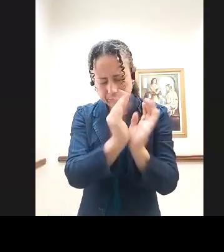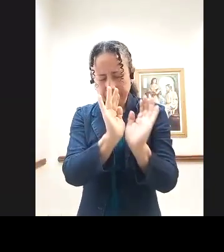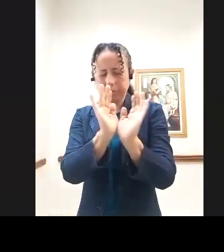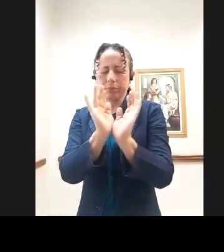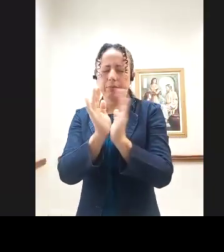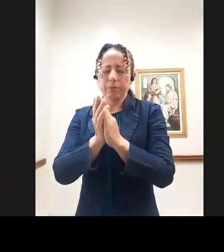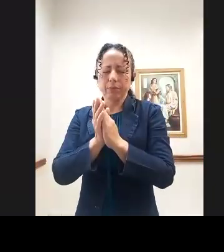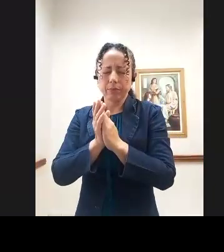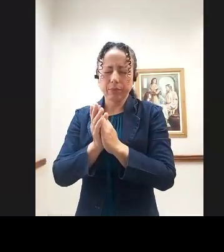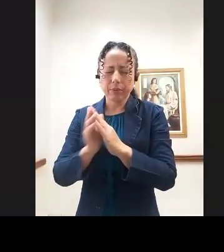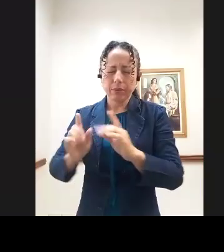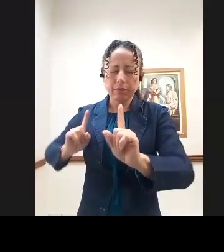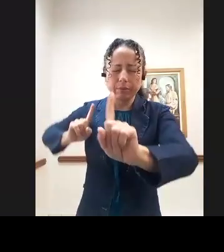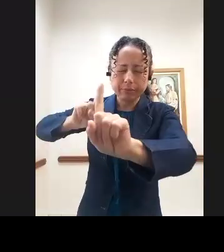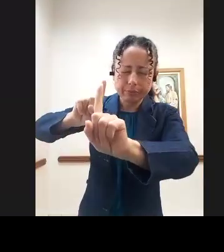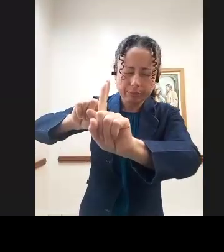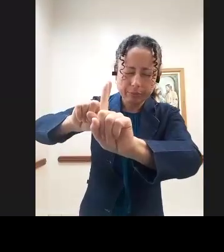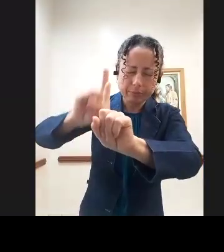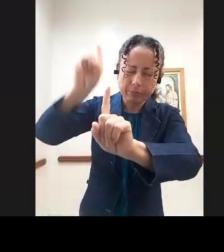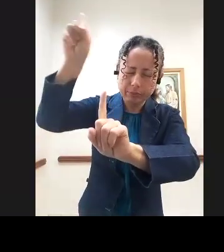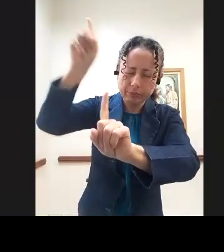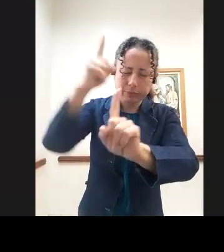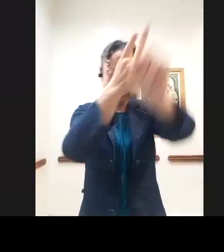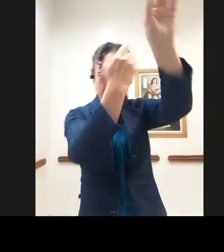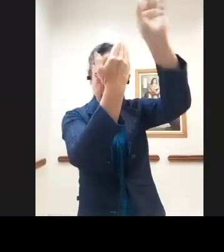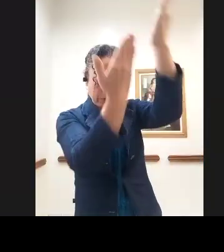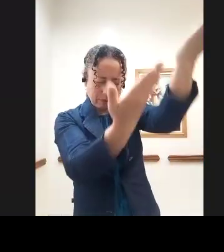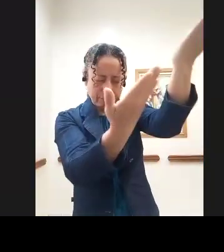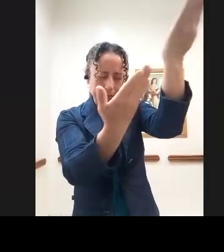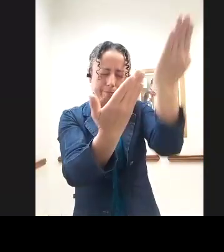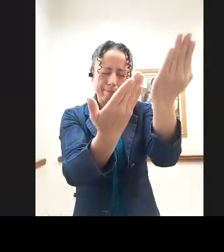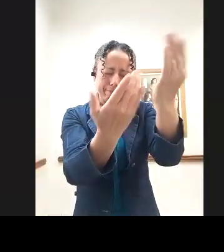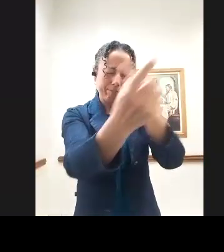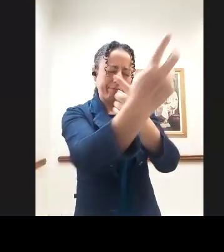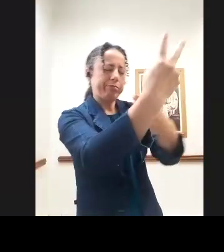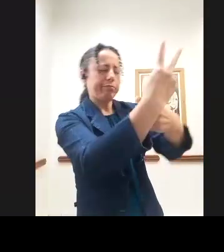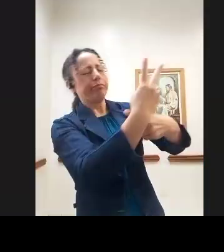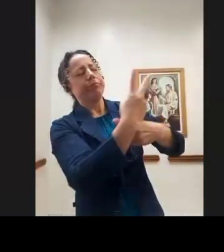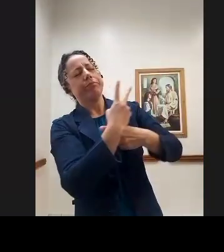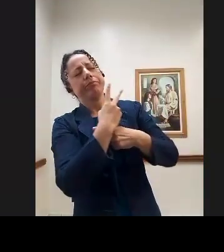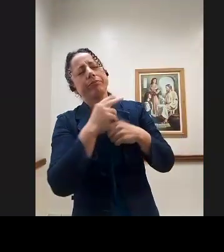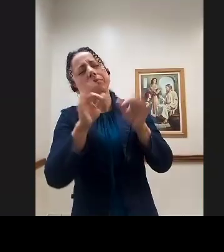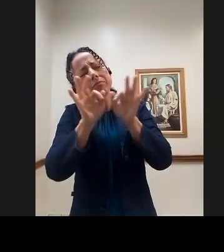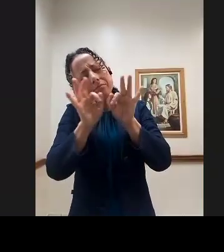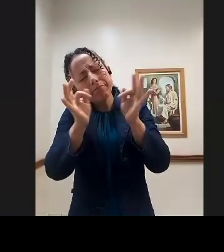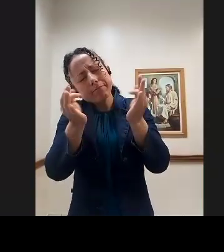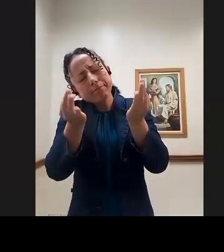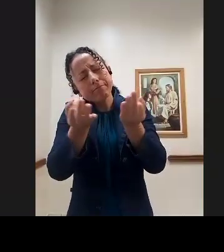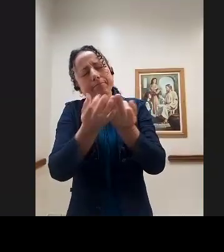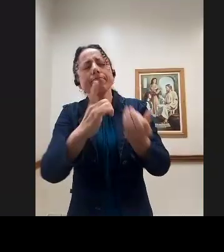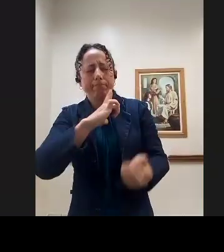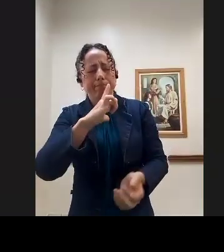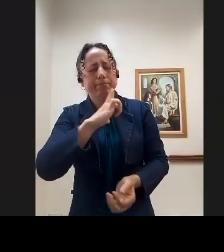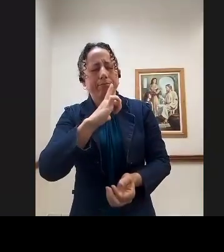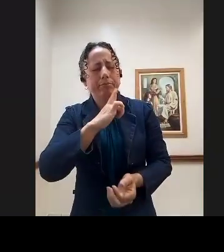aproximar a Ti. Nos ajude a ter humildade e procurar ser hoje melhor